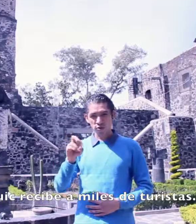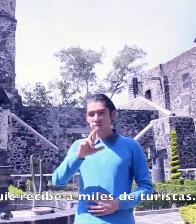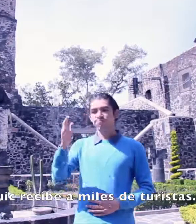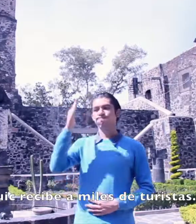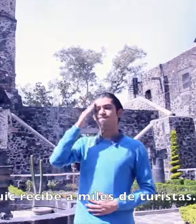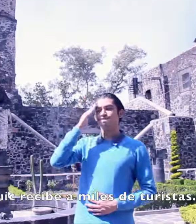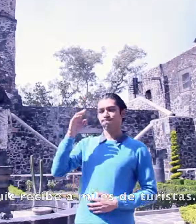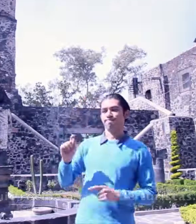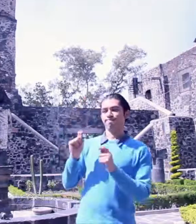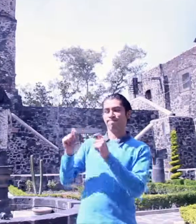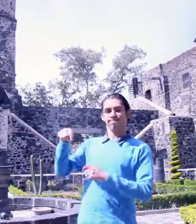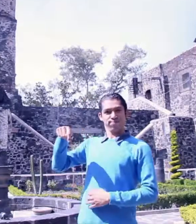miles de turistas.